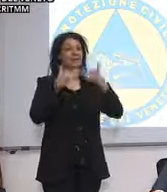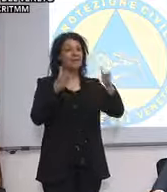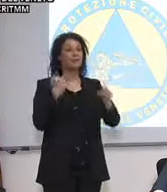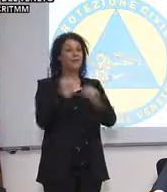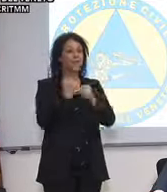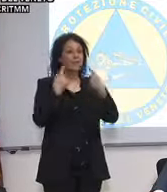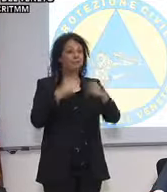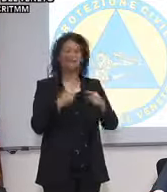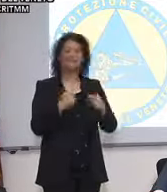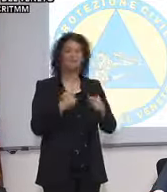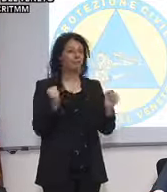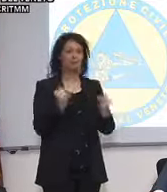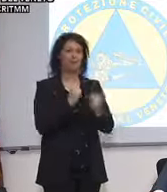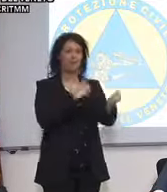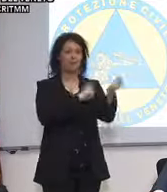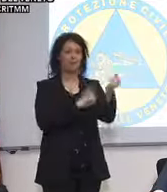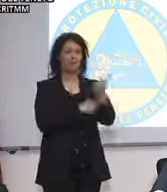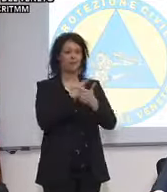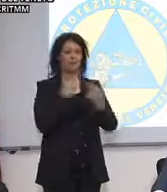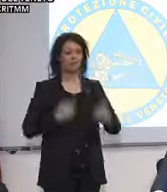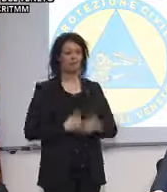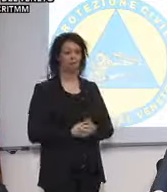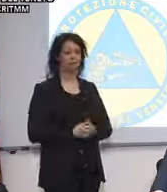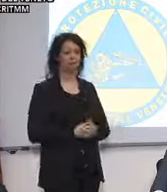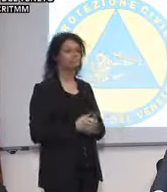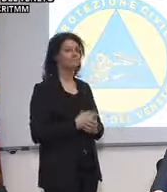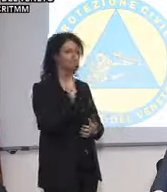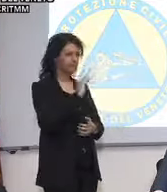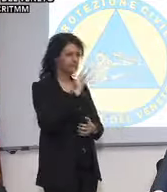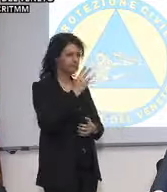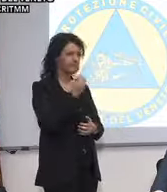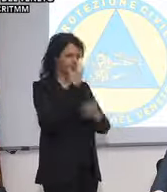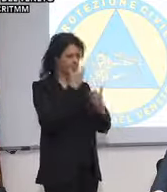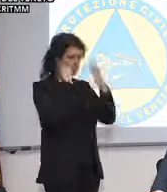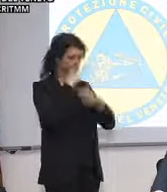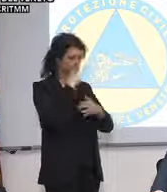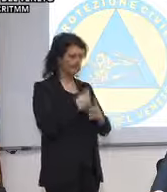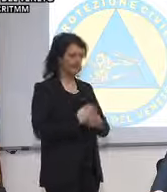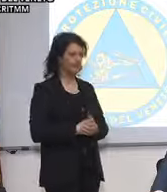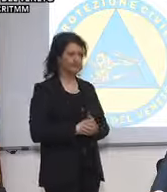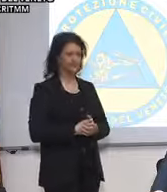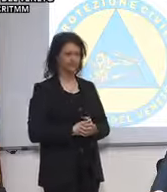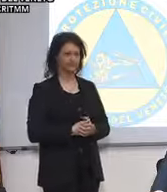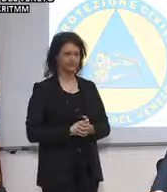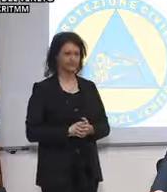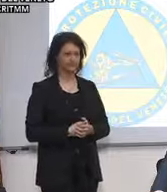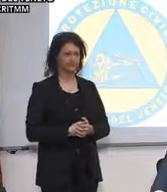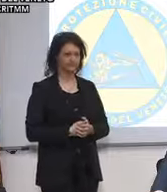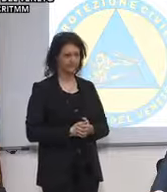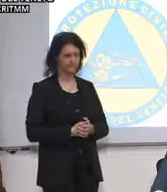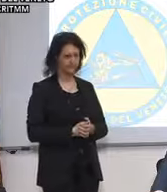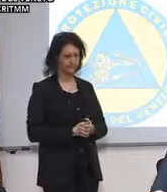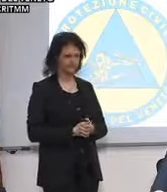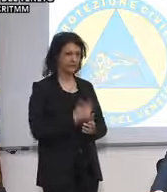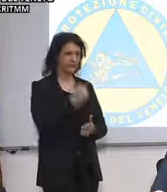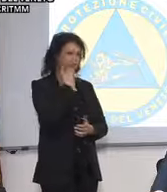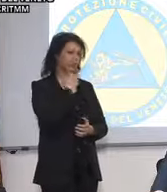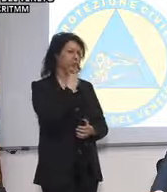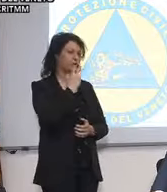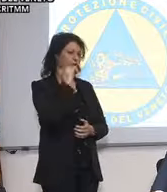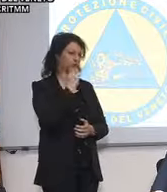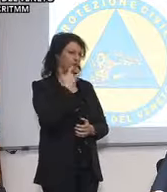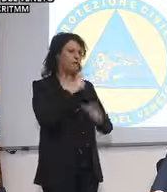Presidente. Prego. Tele nuovo. Buongiorno Presidente, appunto non c'è solo delusione. La voce un po' più alta. Ho la mascherina